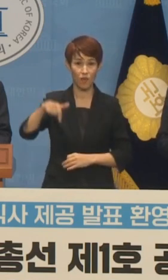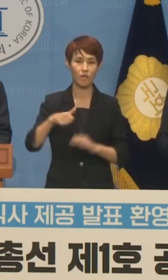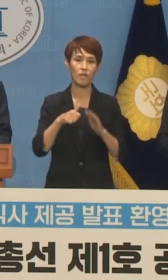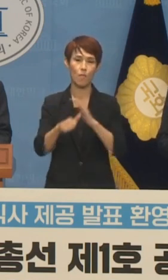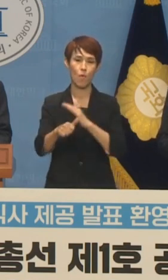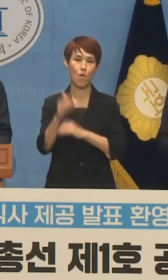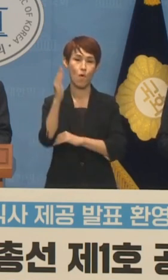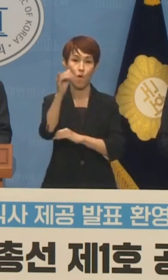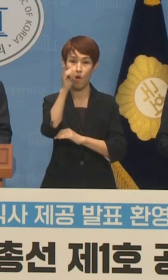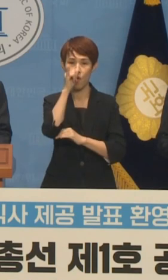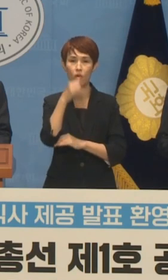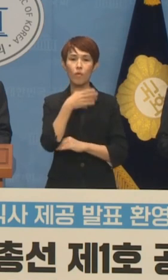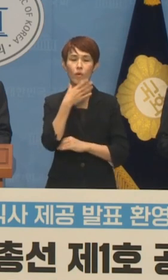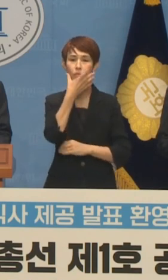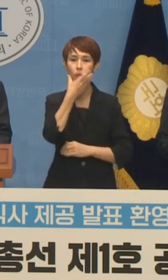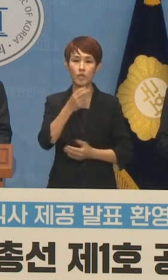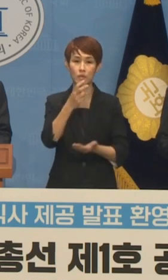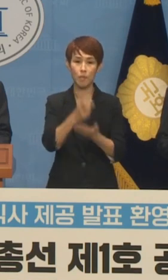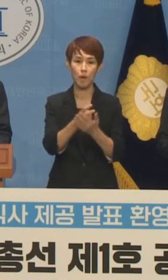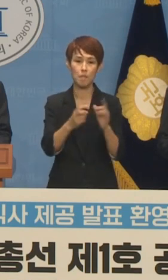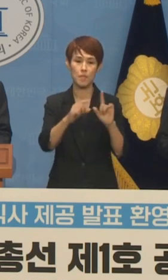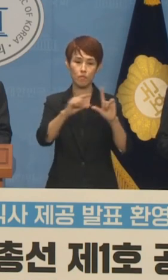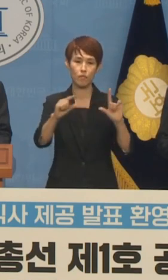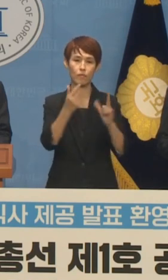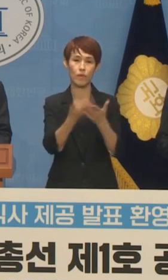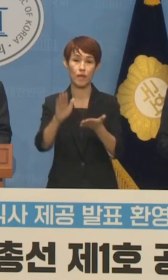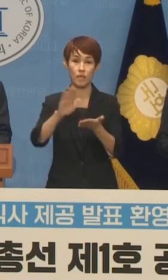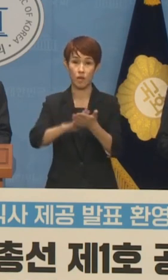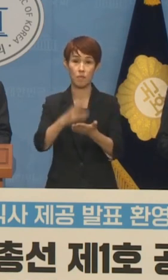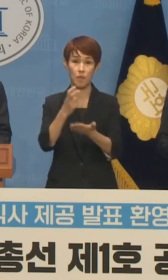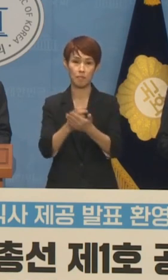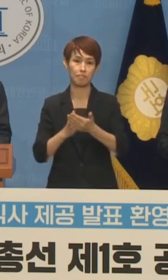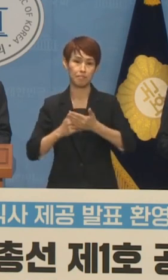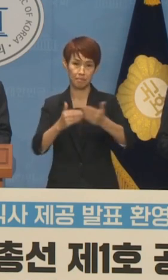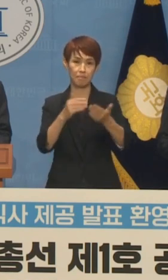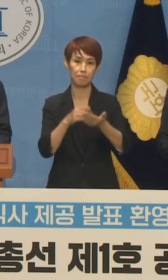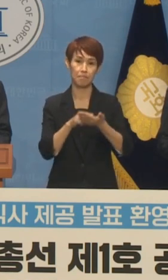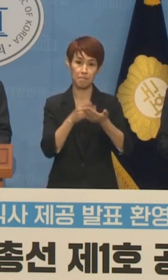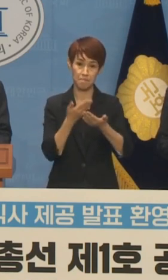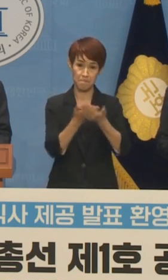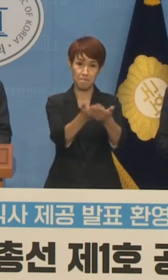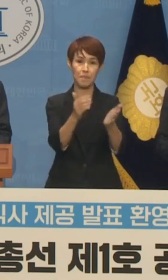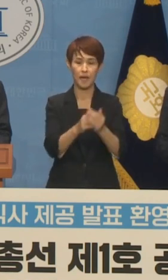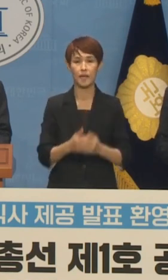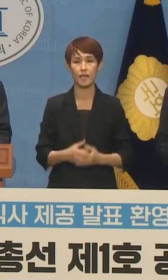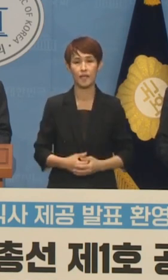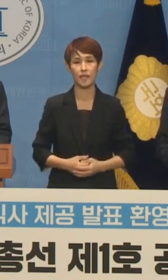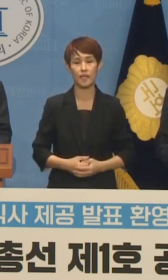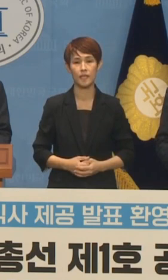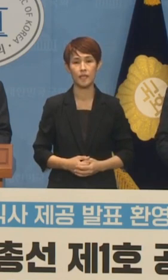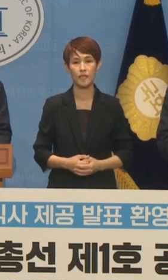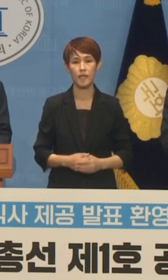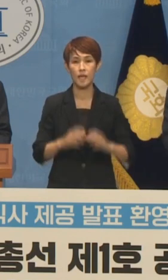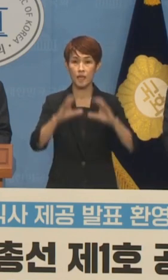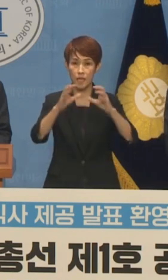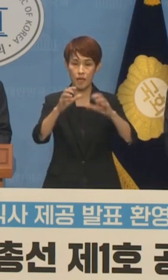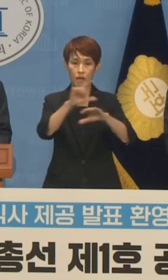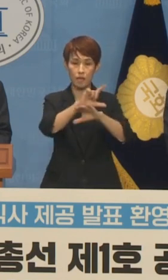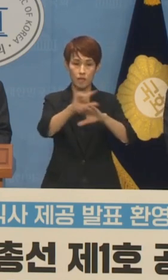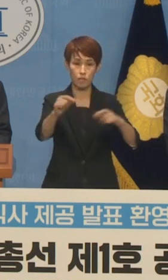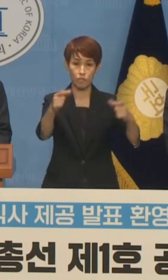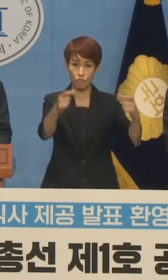발의한 노인복지법 일부 개정 법률안을 발의한 바 있습니다. 이 법안은 국가 또는